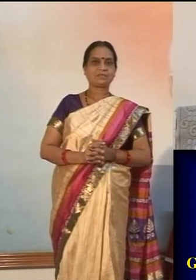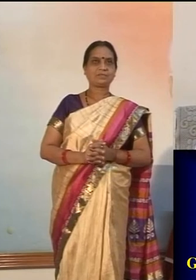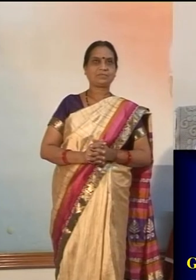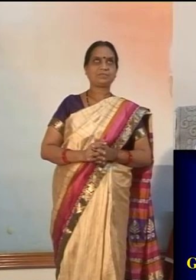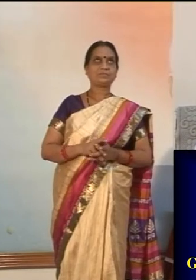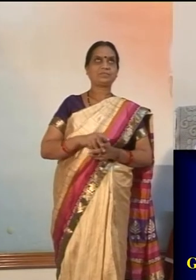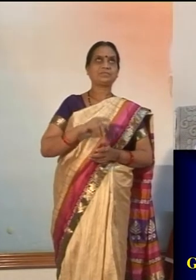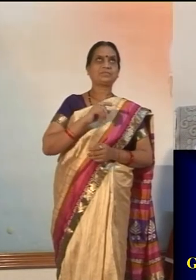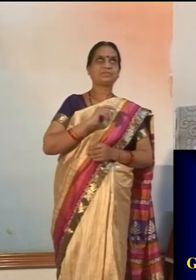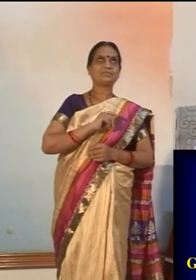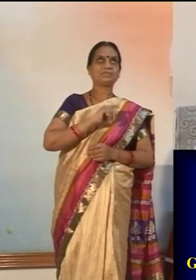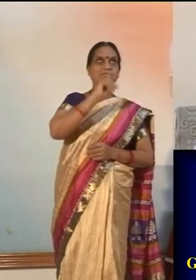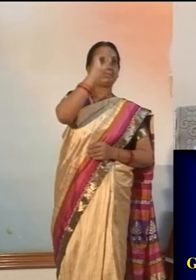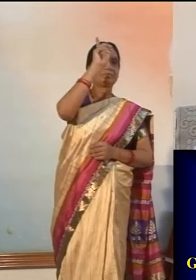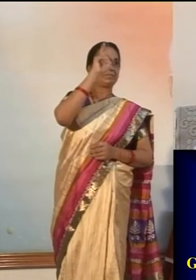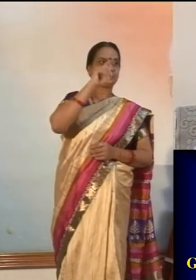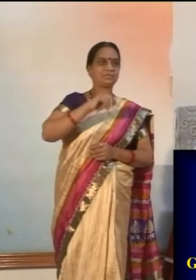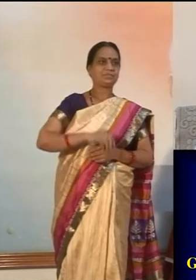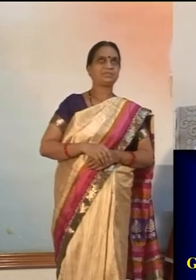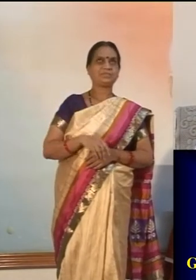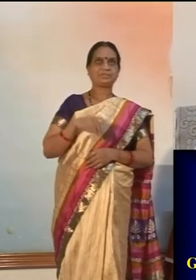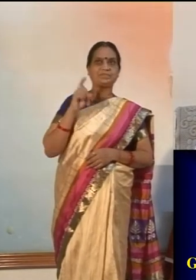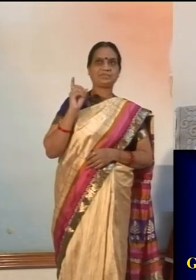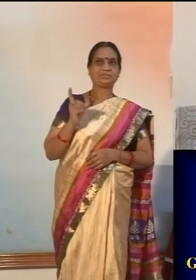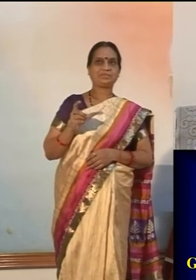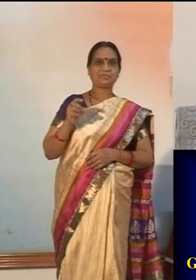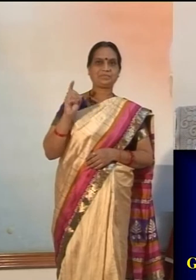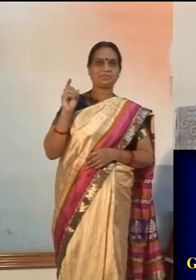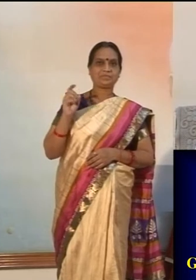जिन्हें हम गॉड कहते हैं,